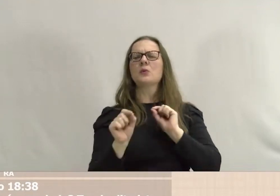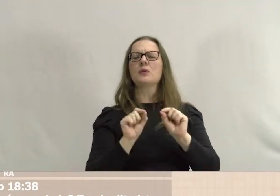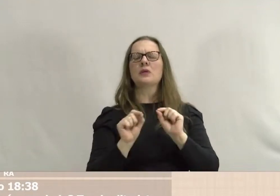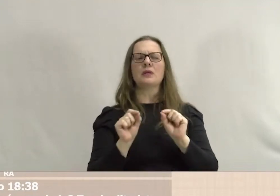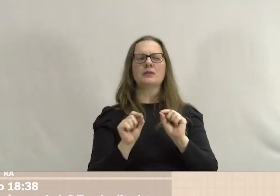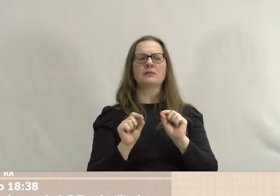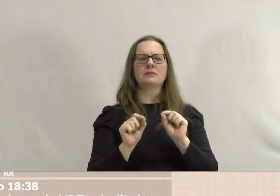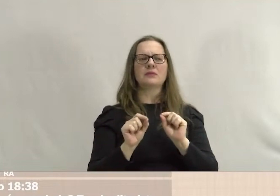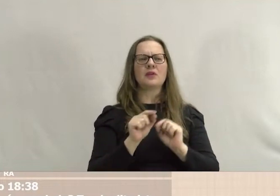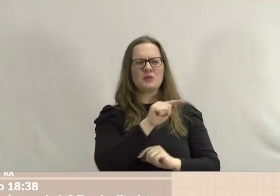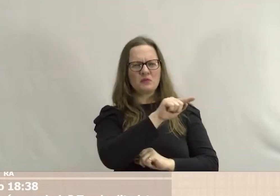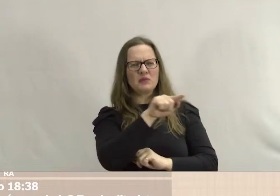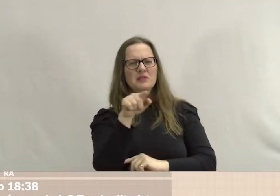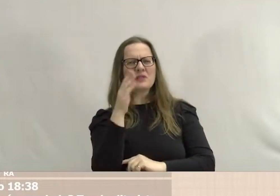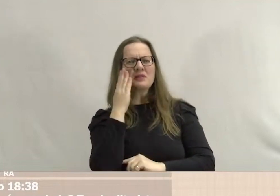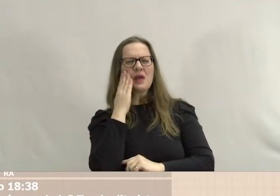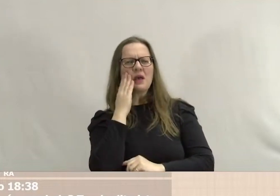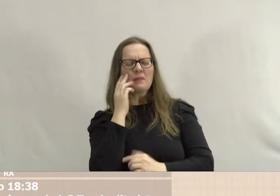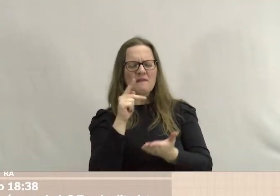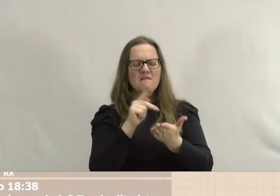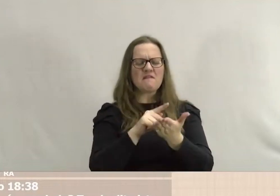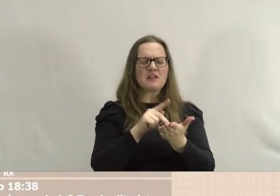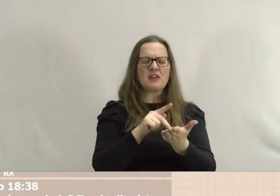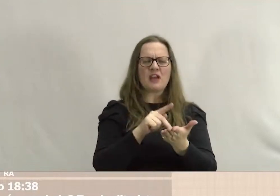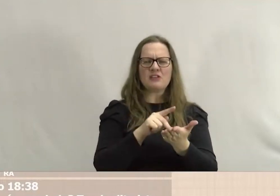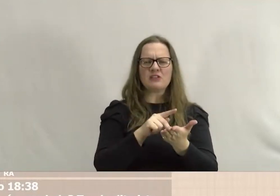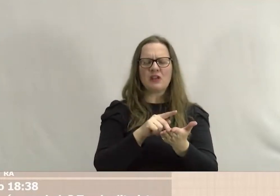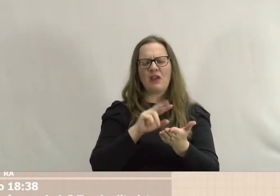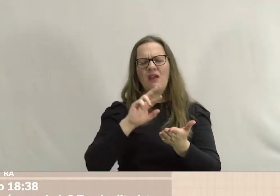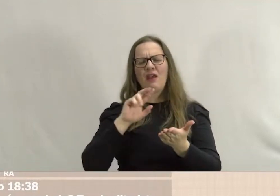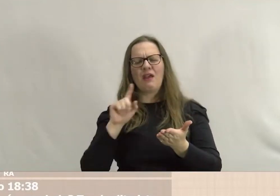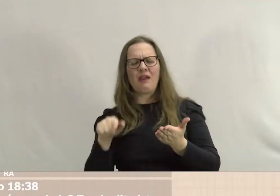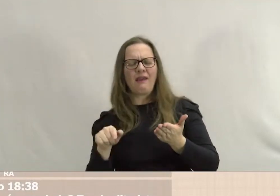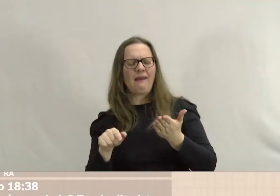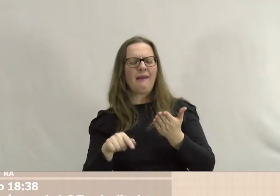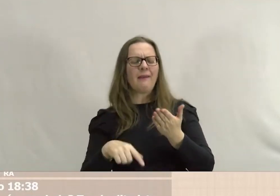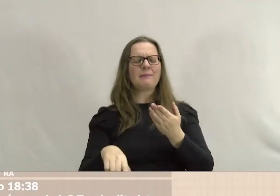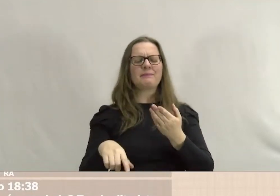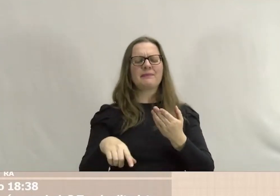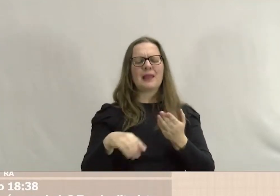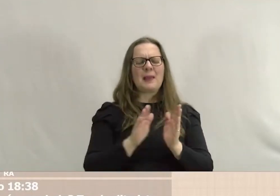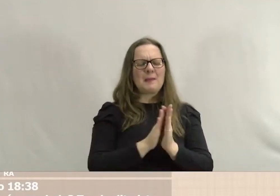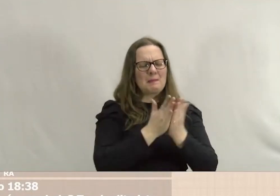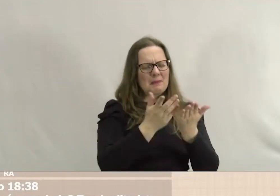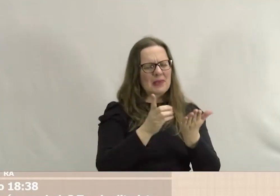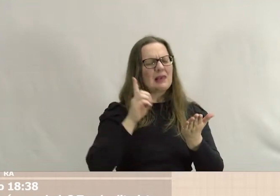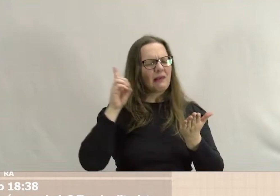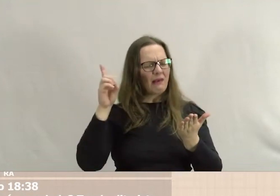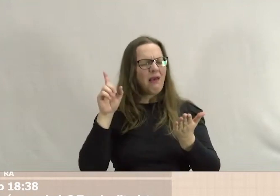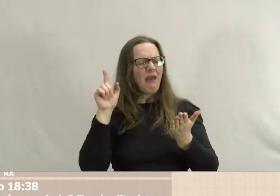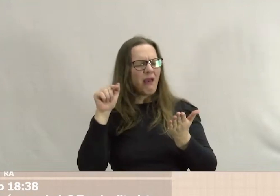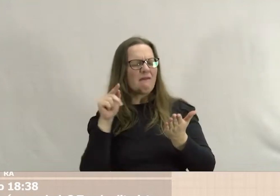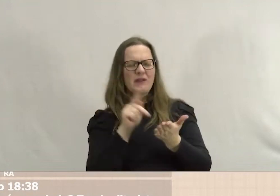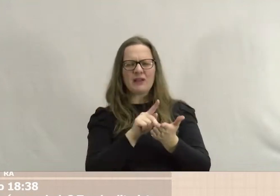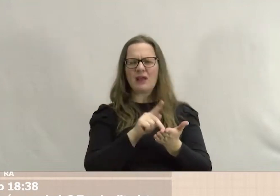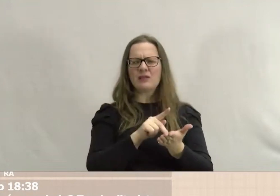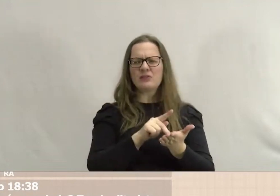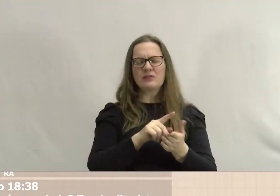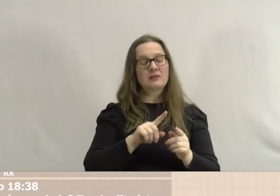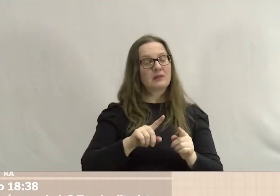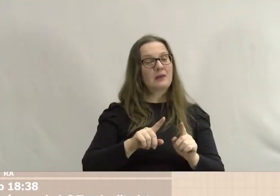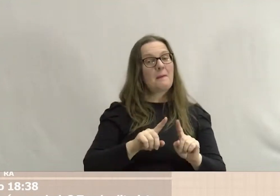Nós pensamos verdade, uma verdade bíblica, uma doutrina. Verdade,